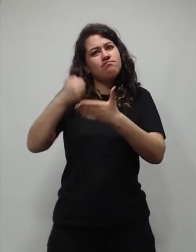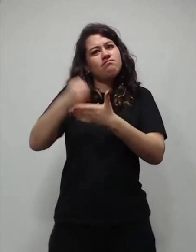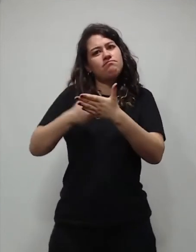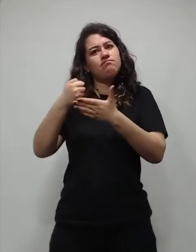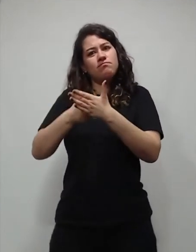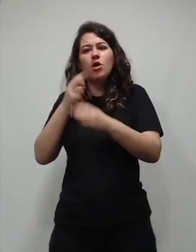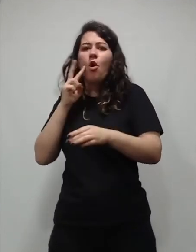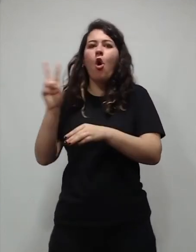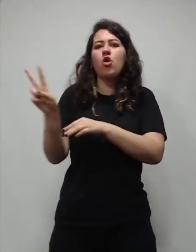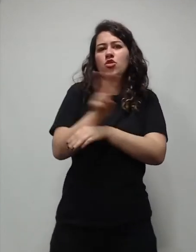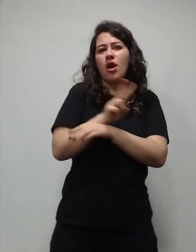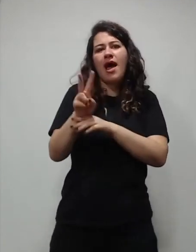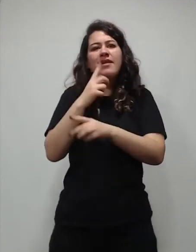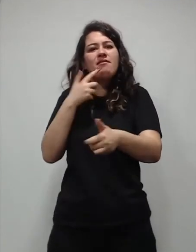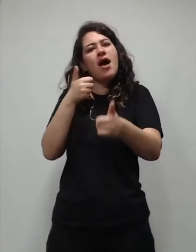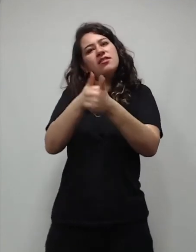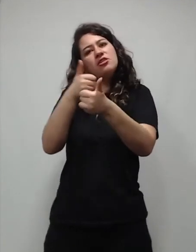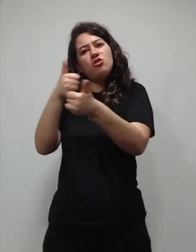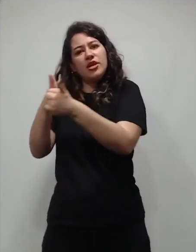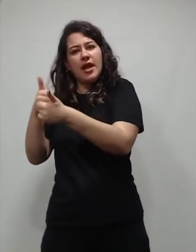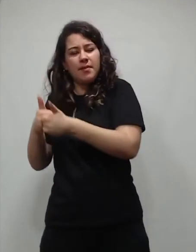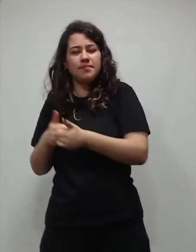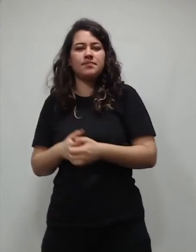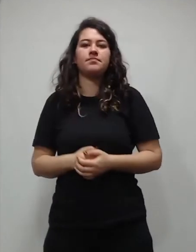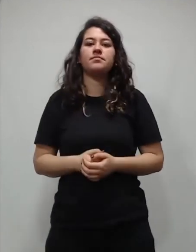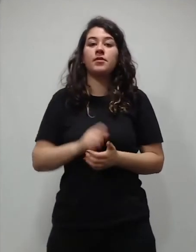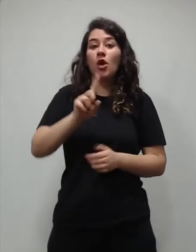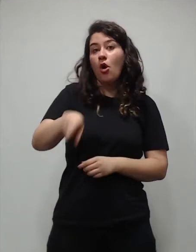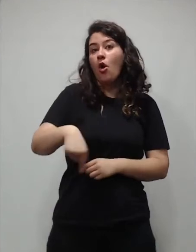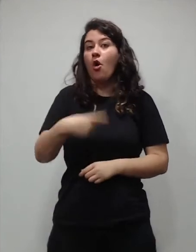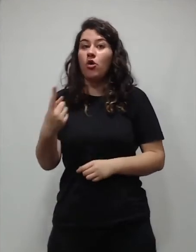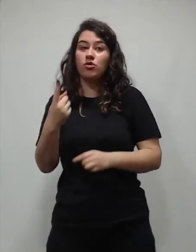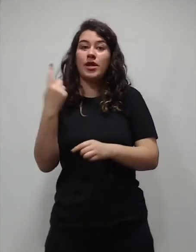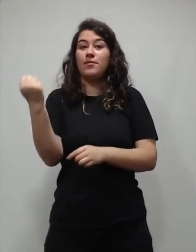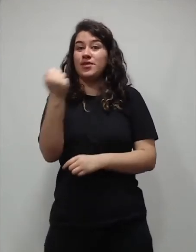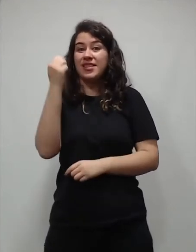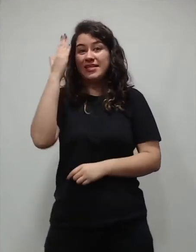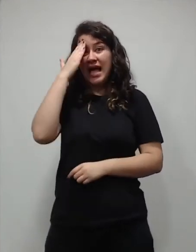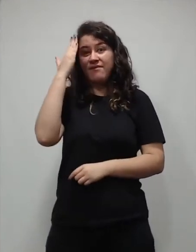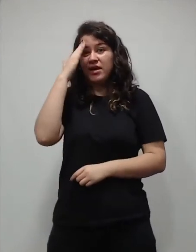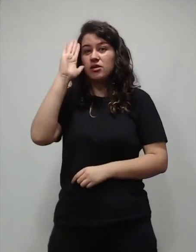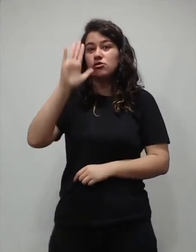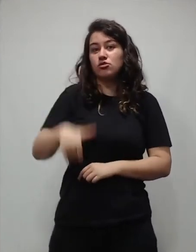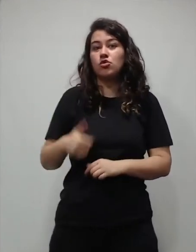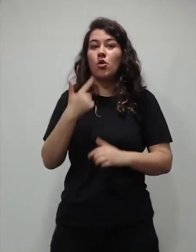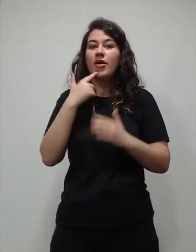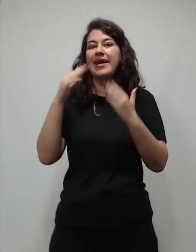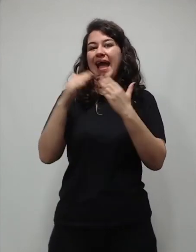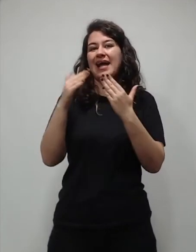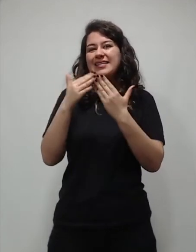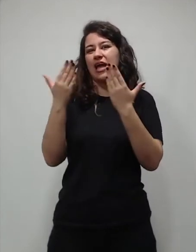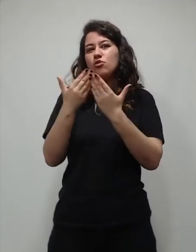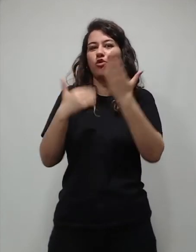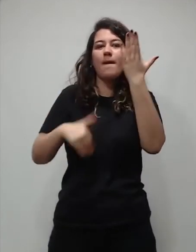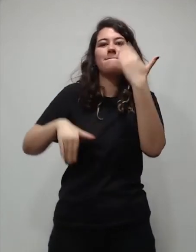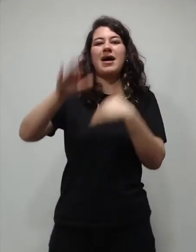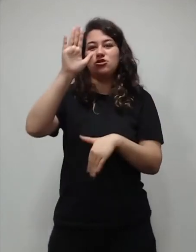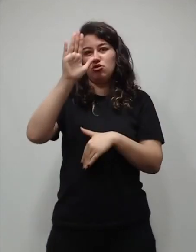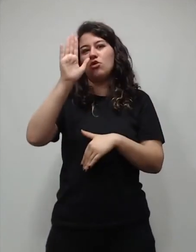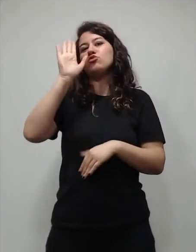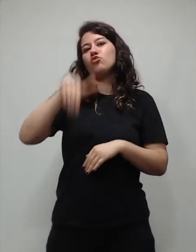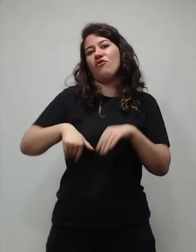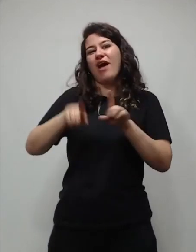de contralor y de asesoría. Otro saber importante es el de la Casa de Estudios Mayor de Uruguay, la Universidad